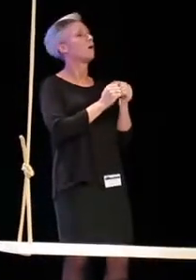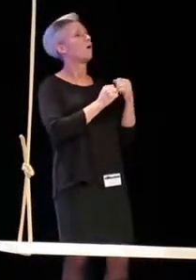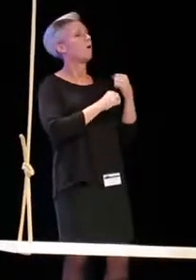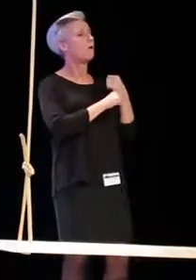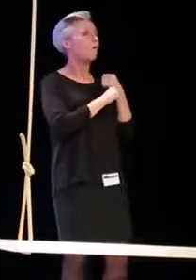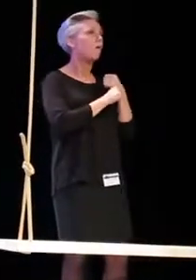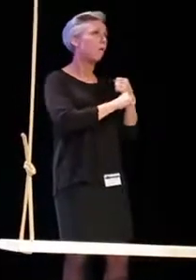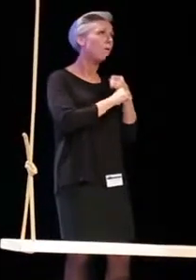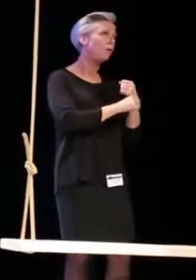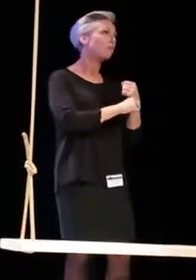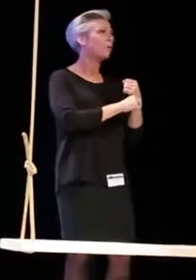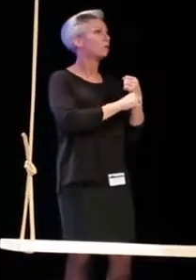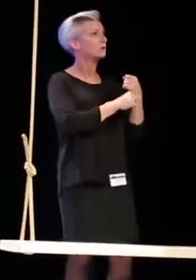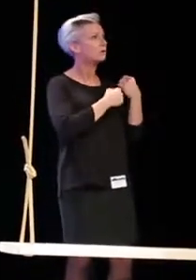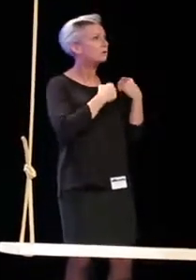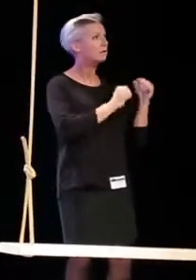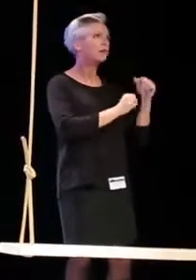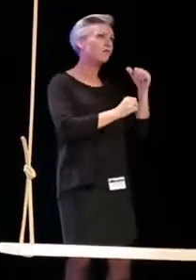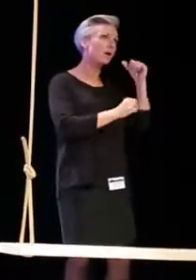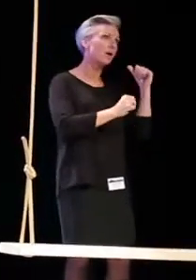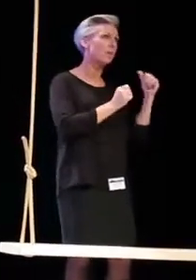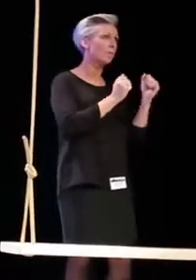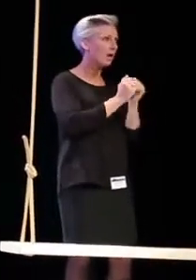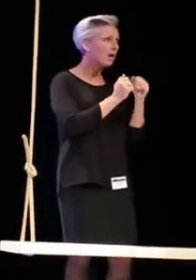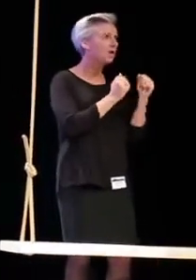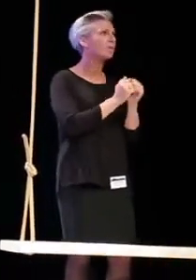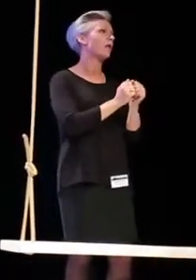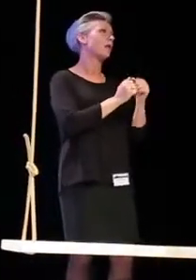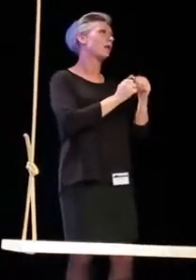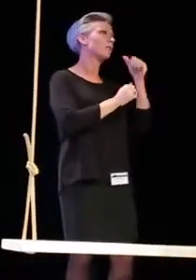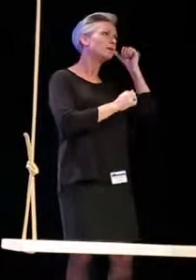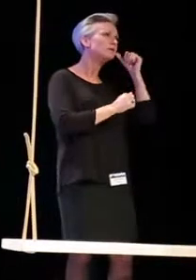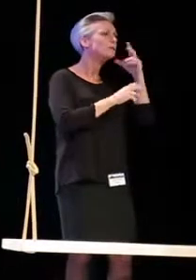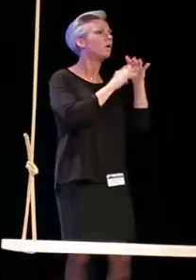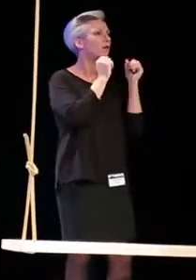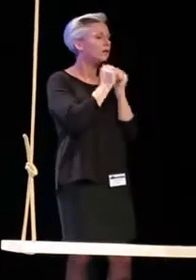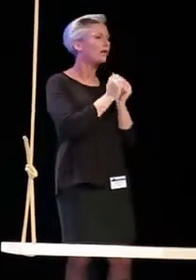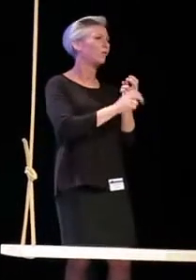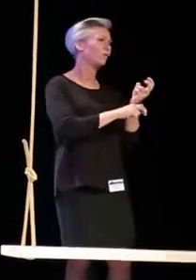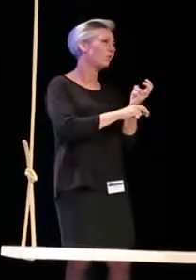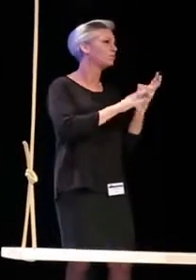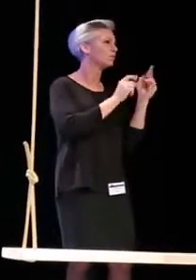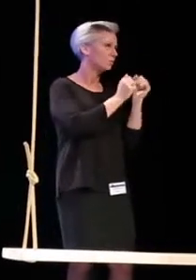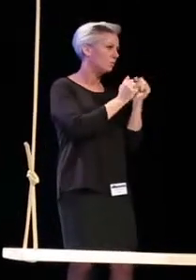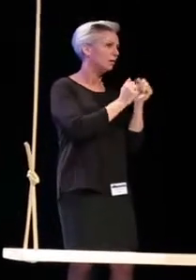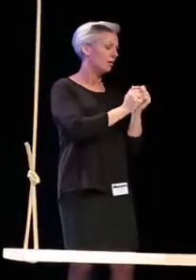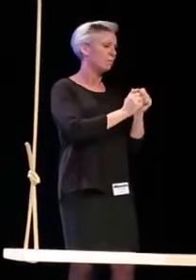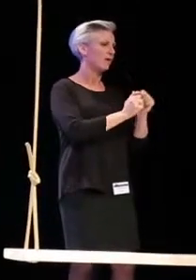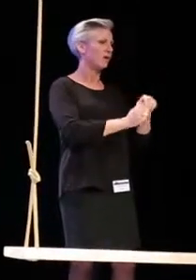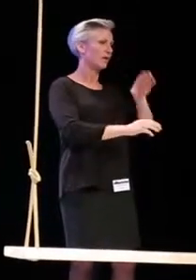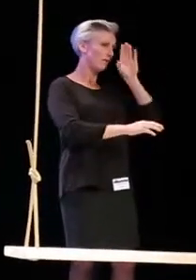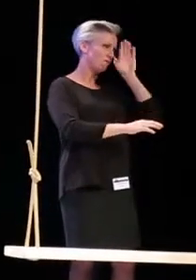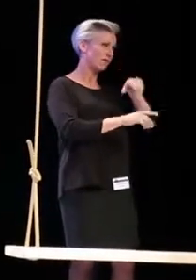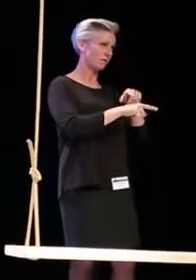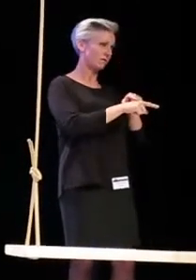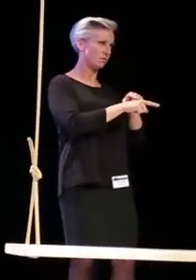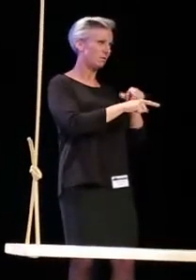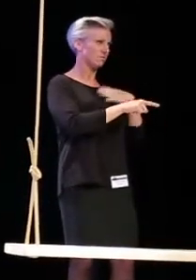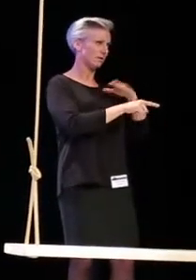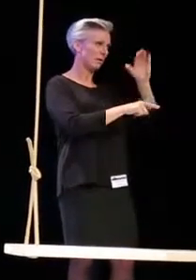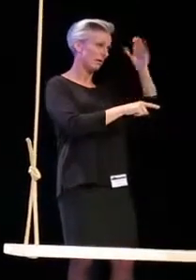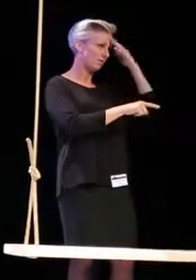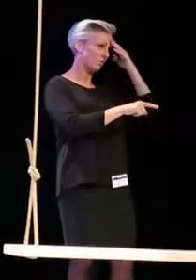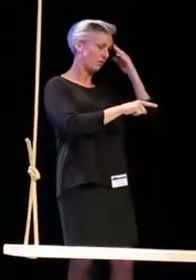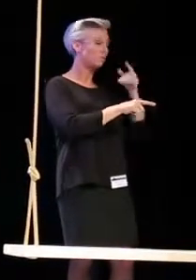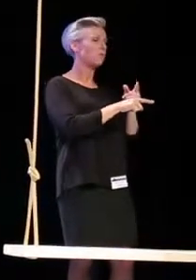och transporter och mera tåg och så vidare. Det är viktigt. Men vi vet ju av erfarenhet att det kommer aldrig penetrera